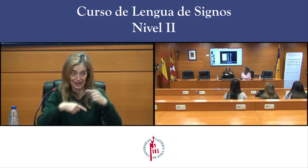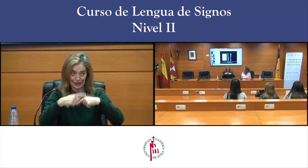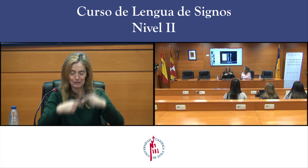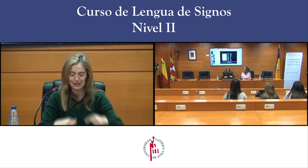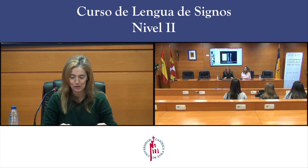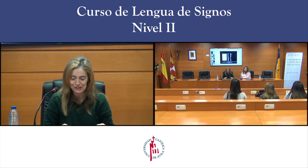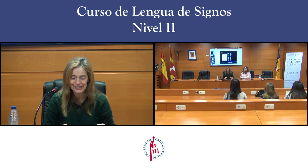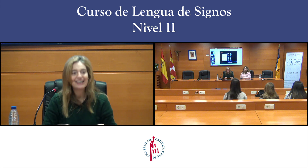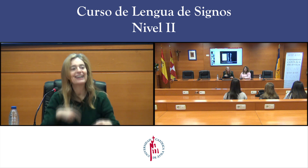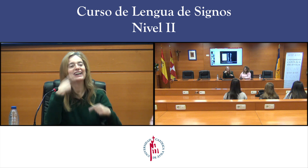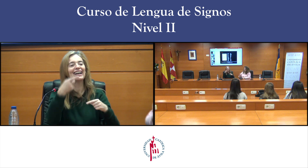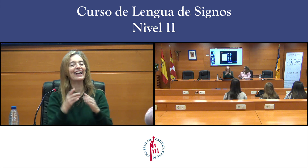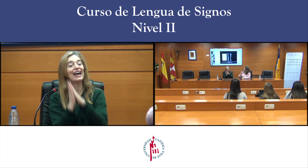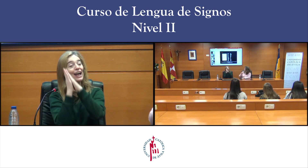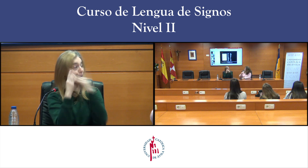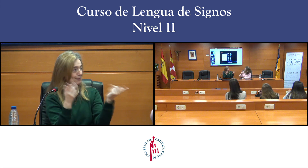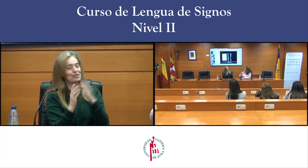Vamos a repasar dormir